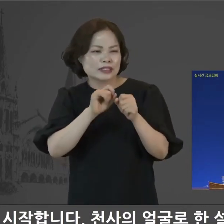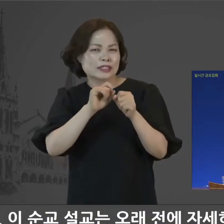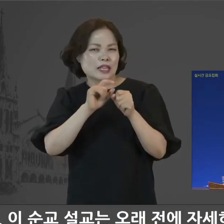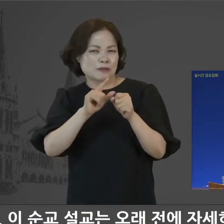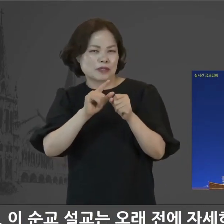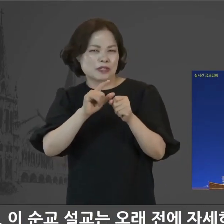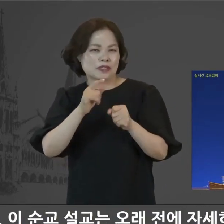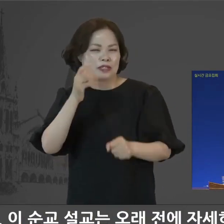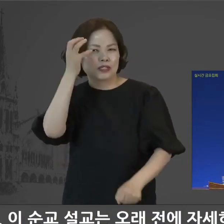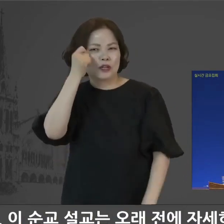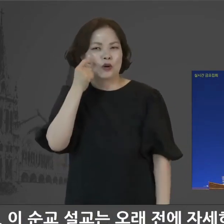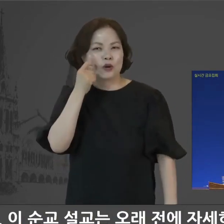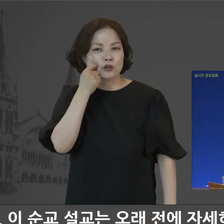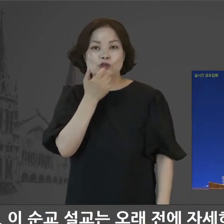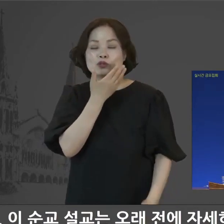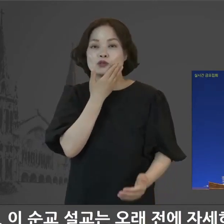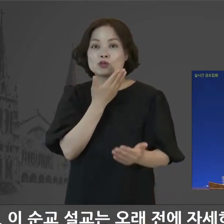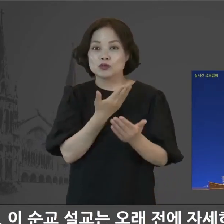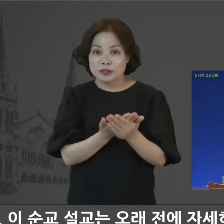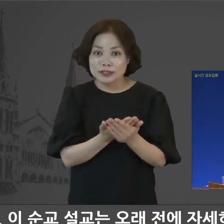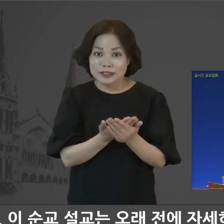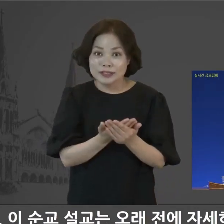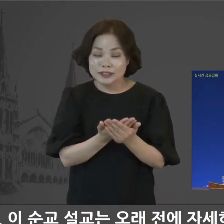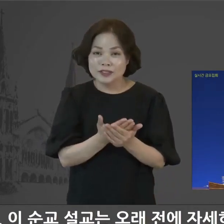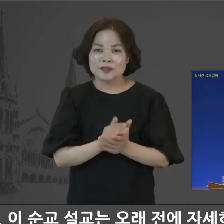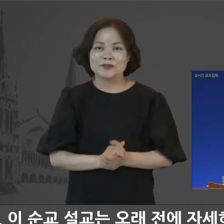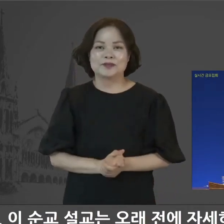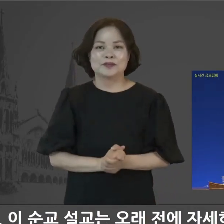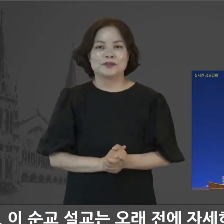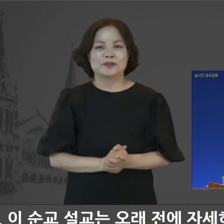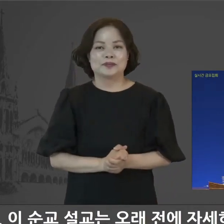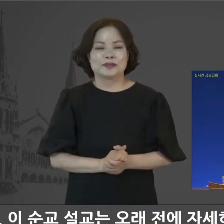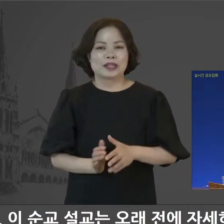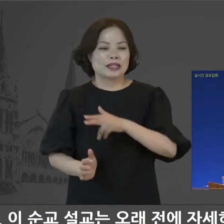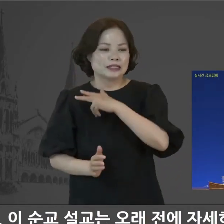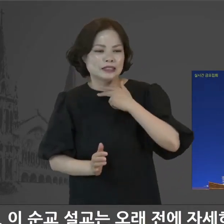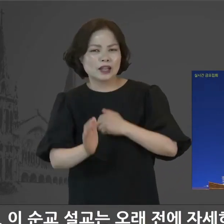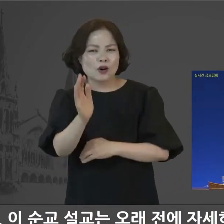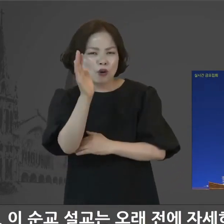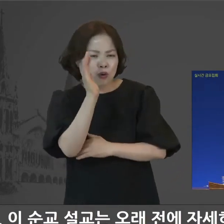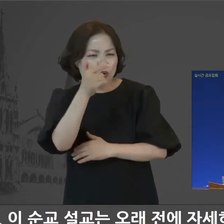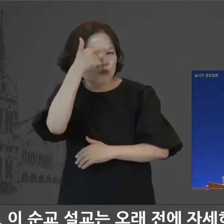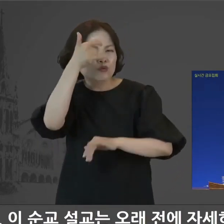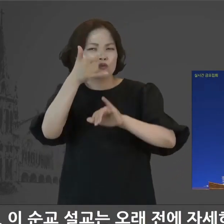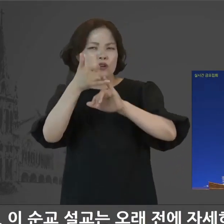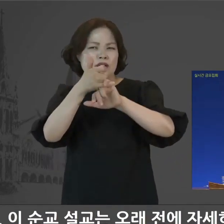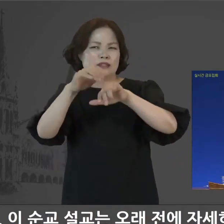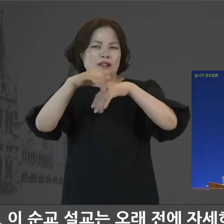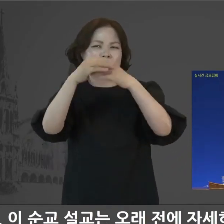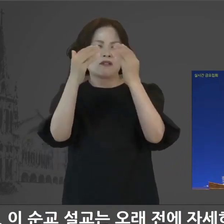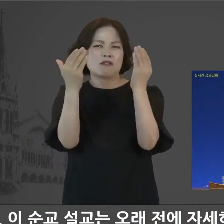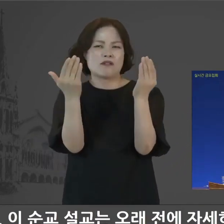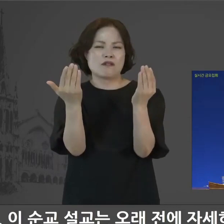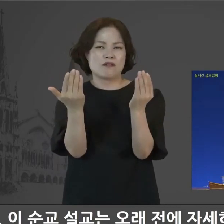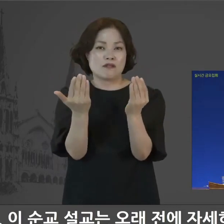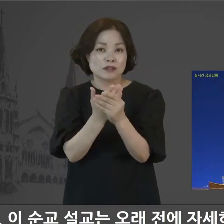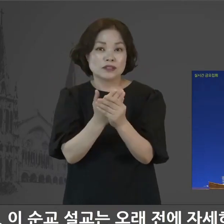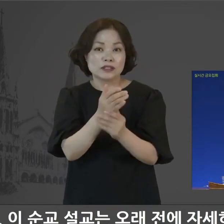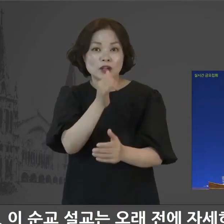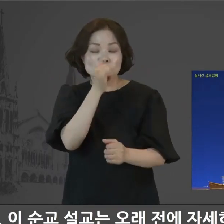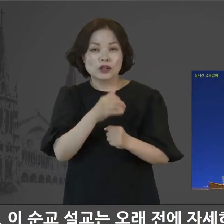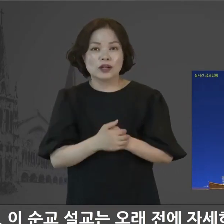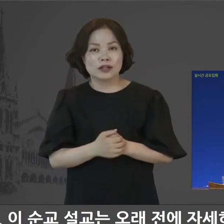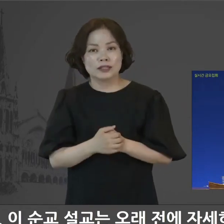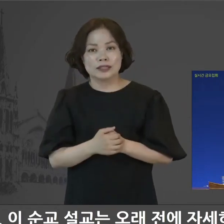기억을 못하겠지만 중요한 것만 딱딱 짚고 갑니다. 이 스데반의 설교는 구약을 전체적으로 훑는 겁니다.